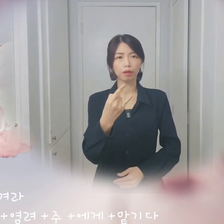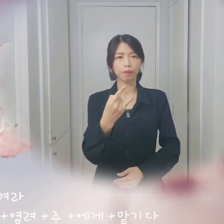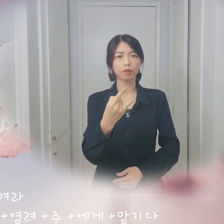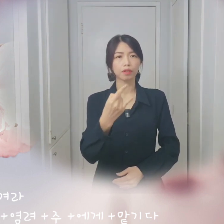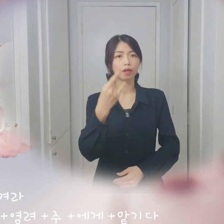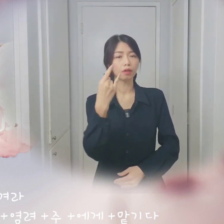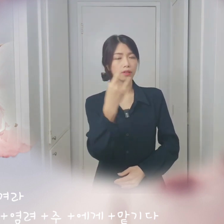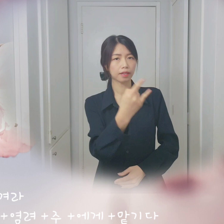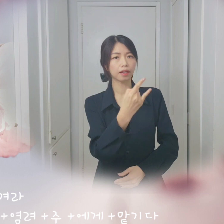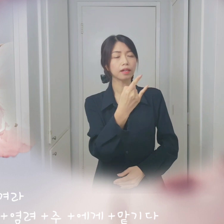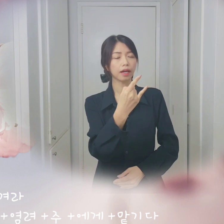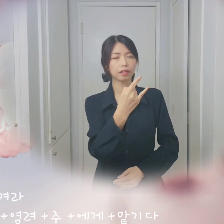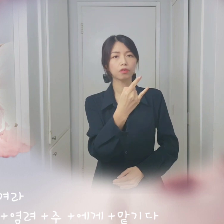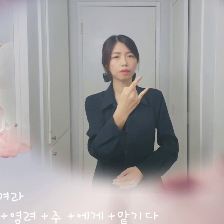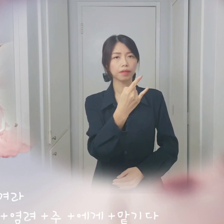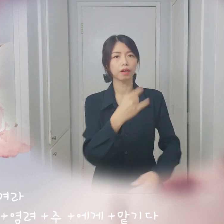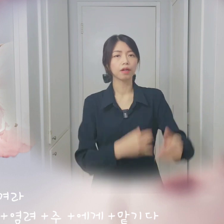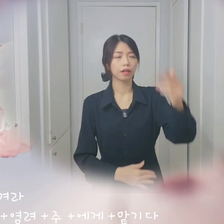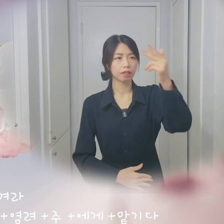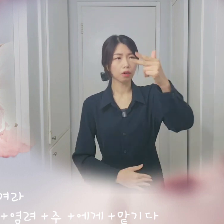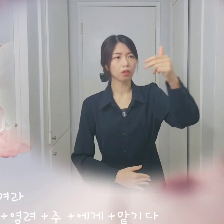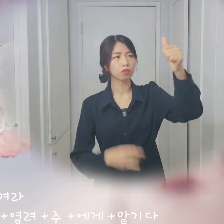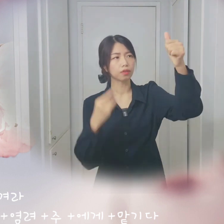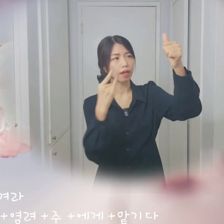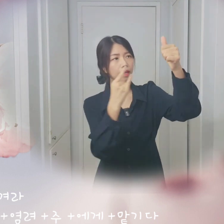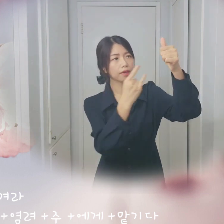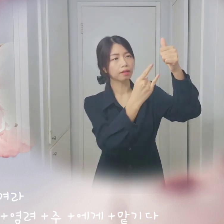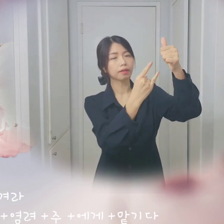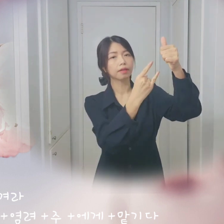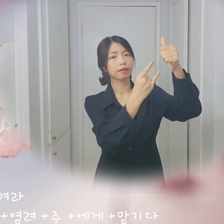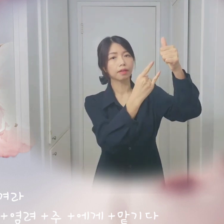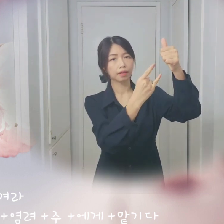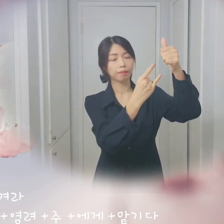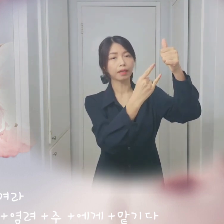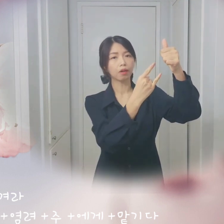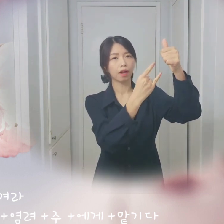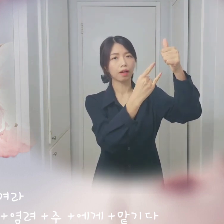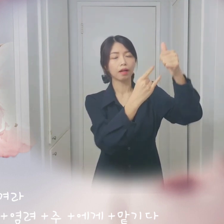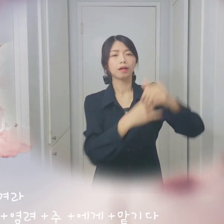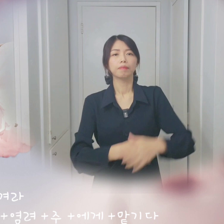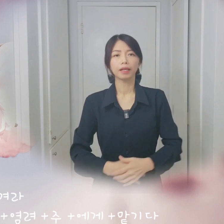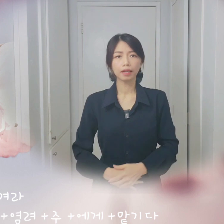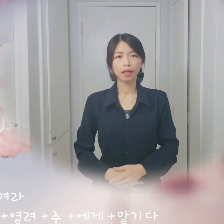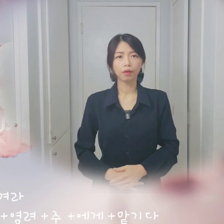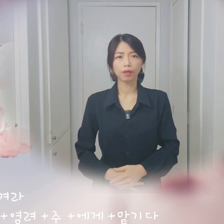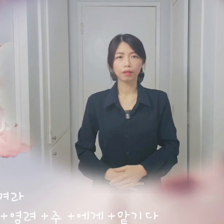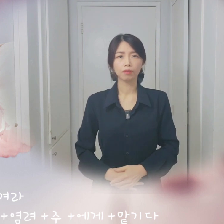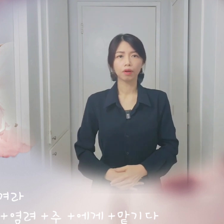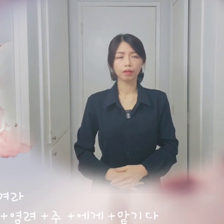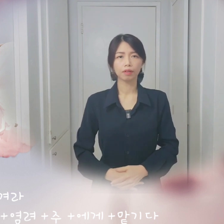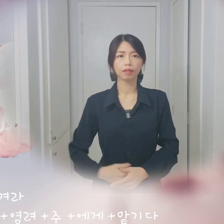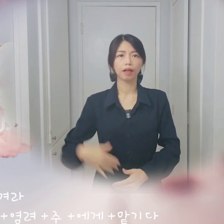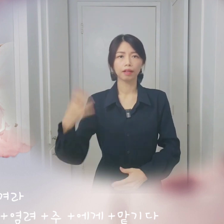새끼손가락만 펴주셔서 그 대상을 가리켜 주시면 돼요. 그래서 죽게 맡겨라 맡기다 라고